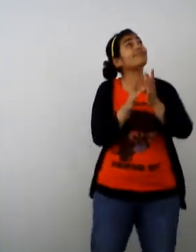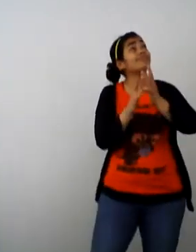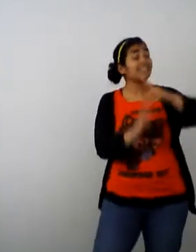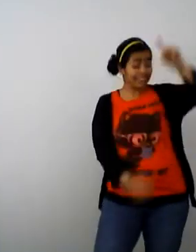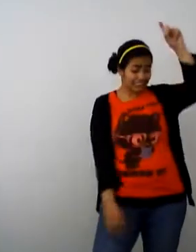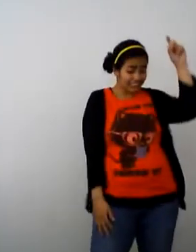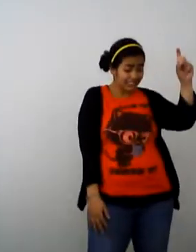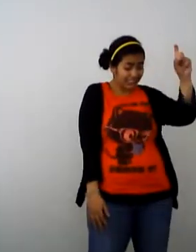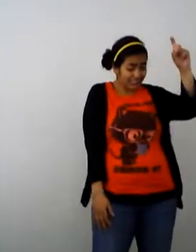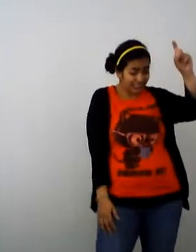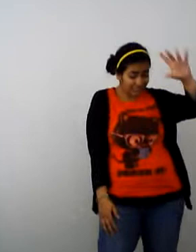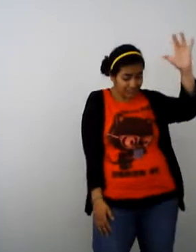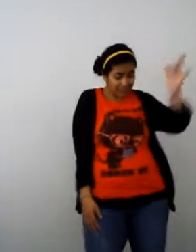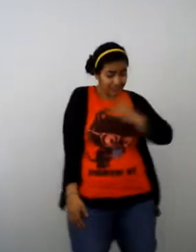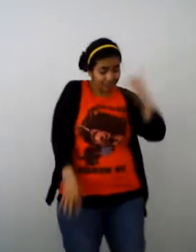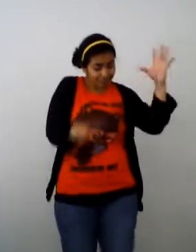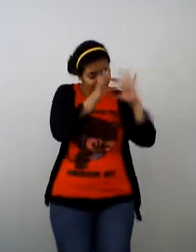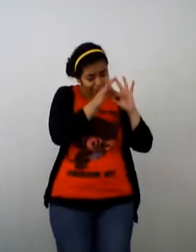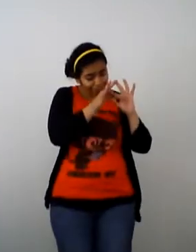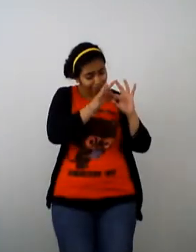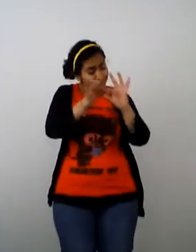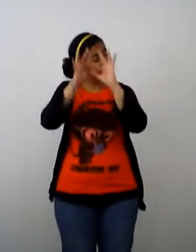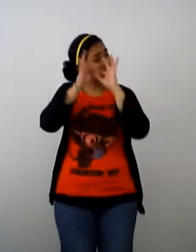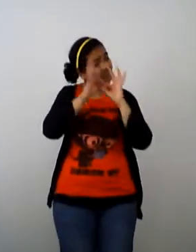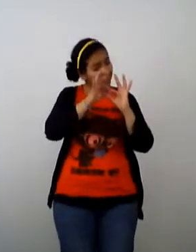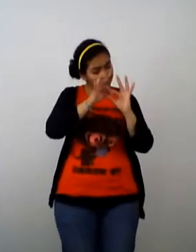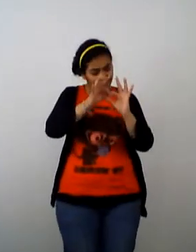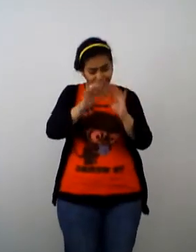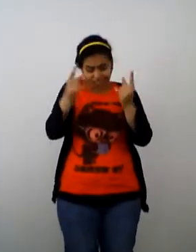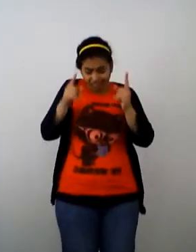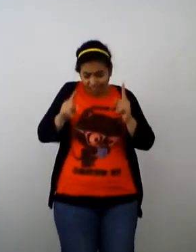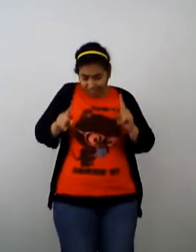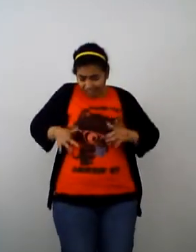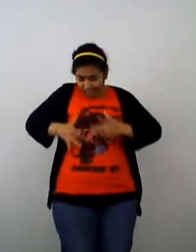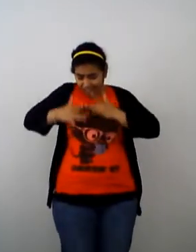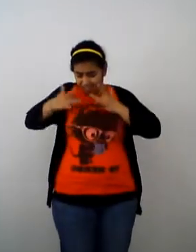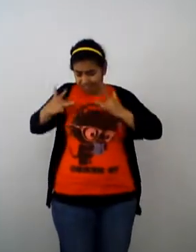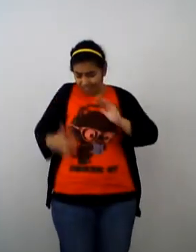Porque mi alma hoy, Señor, está sedienta.